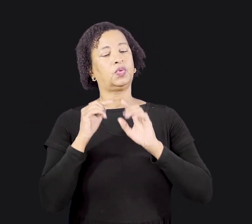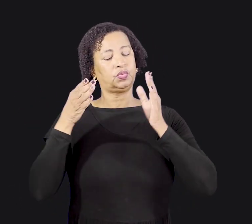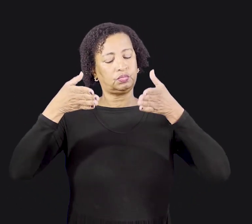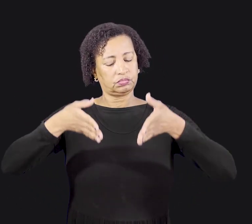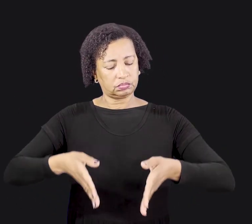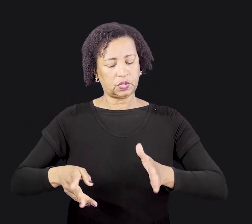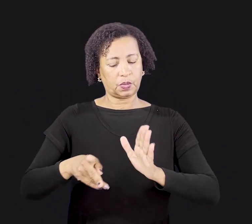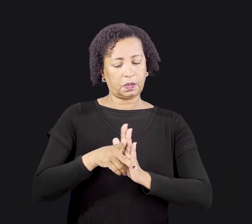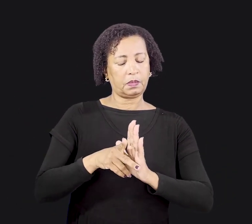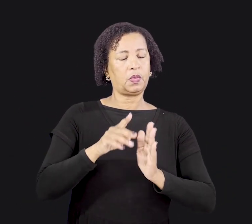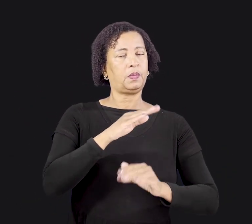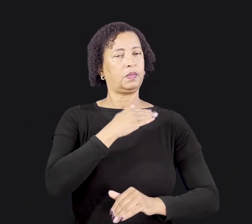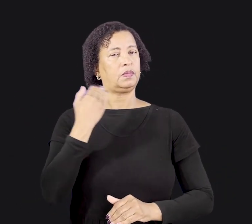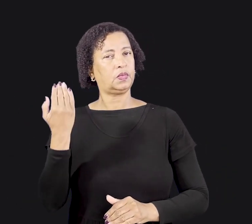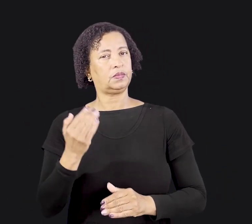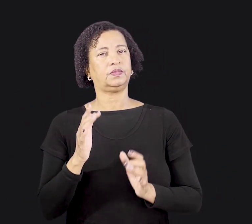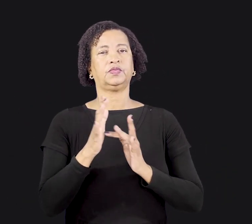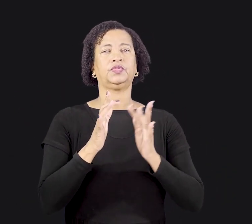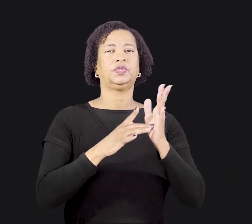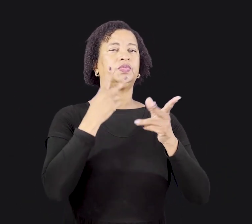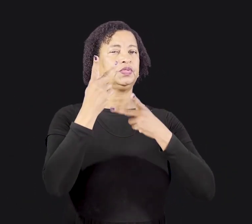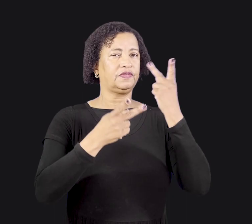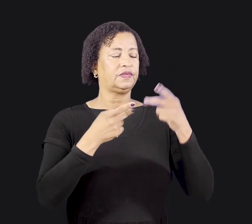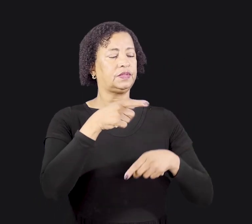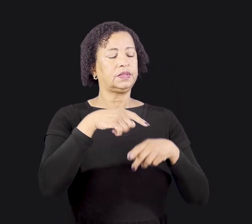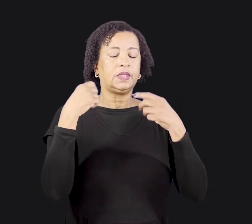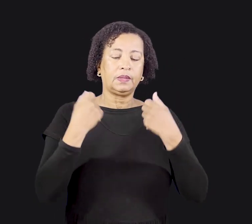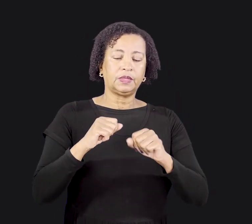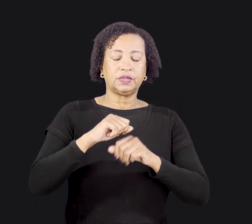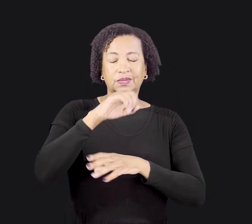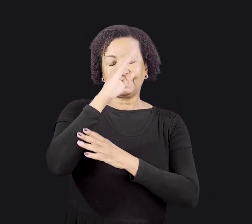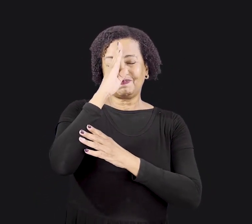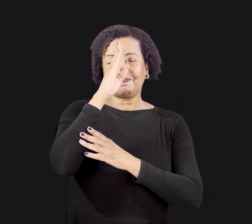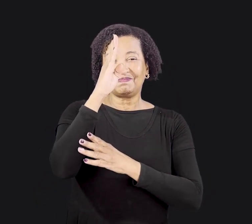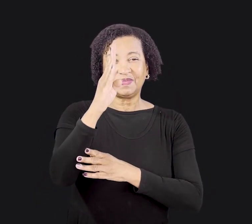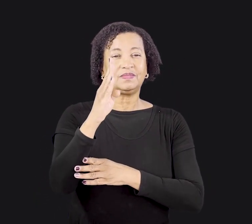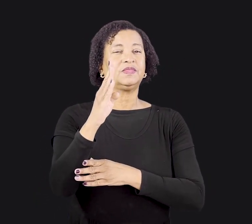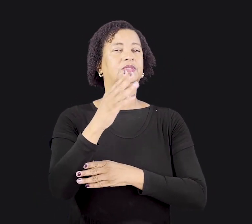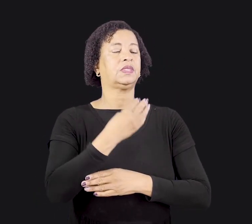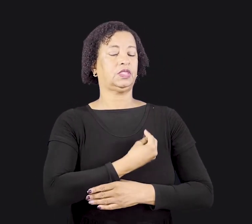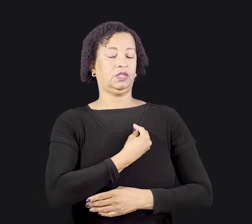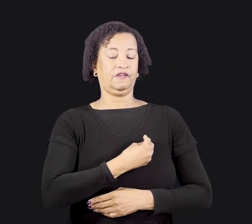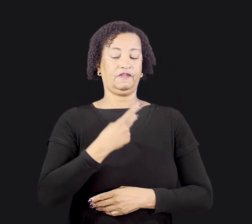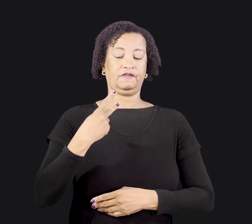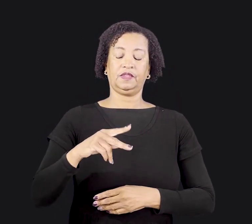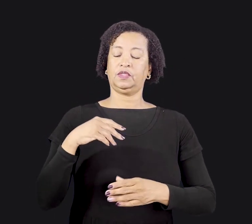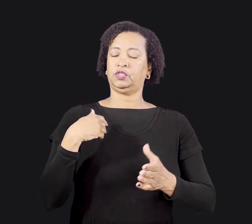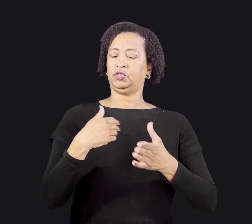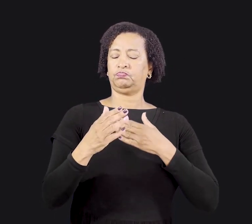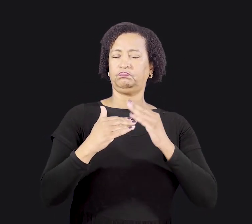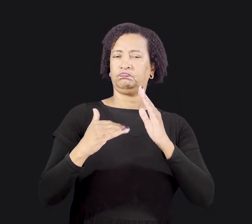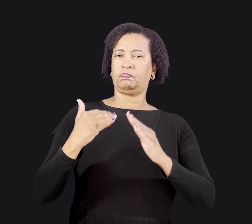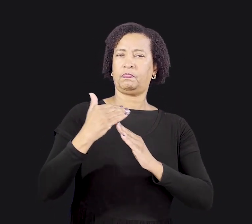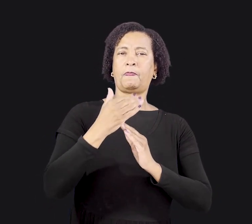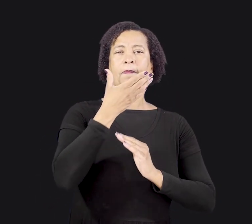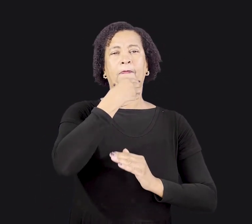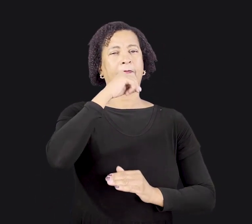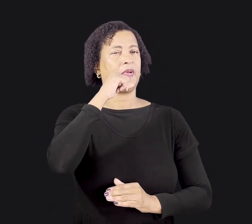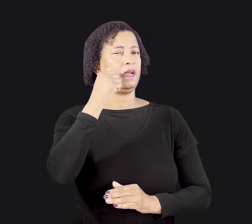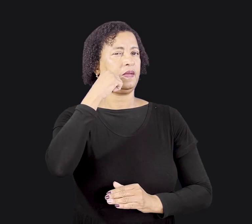mortos. Jesus estava dizendo que ele deveria ser a prioridade número 1, acima de pai, mãe, marido, esposa e